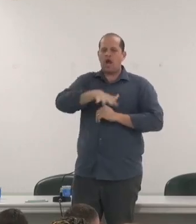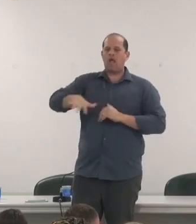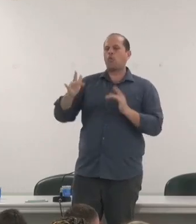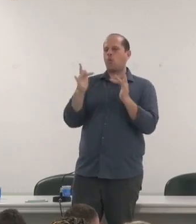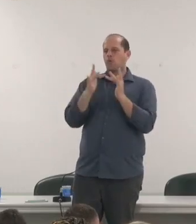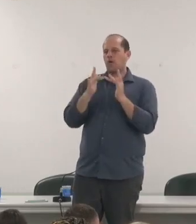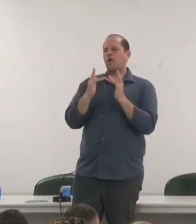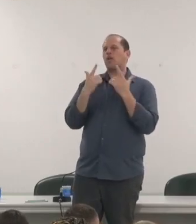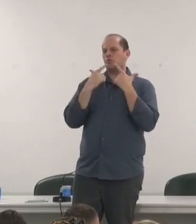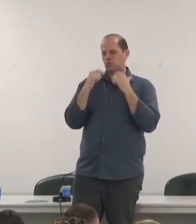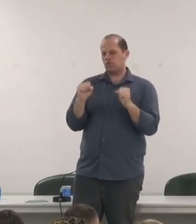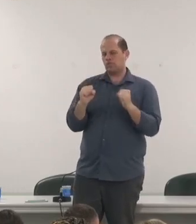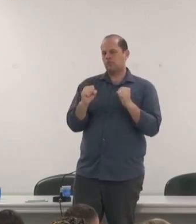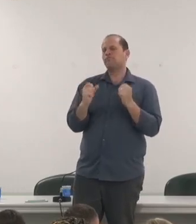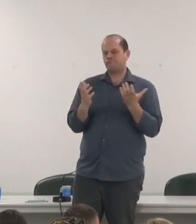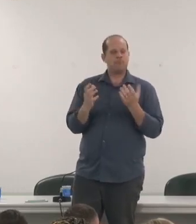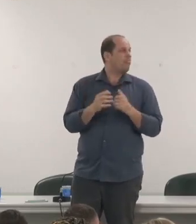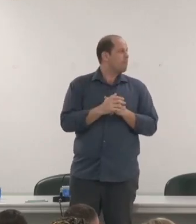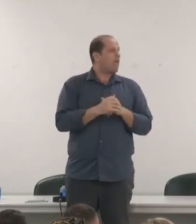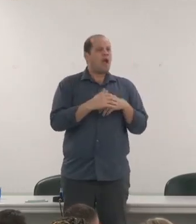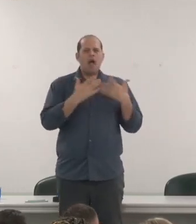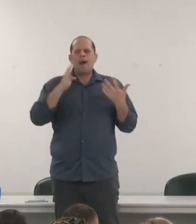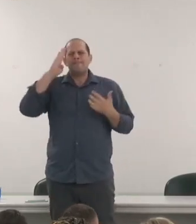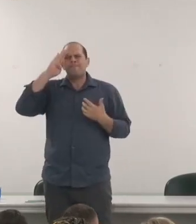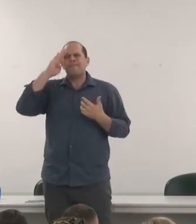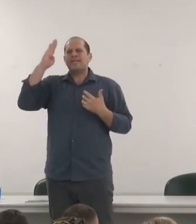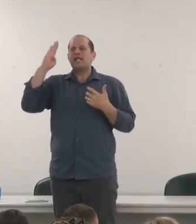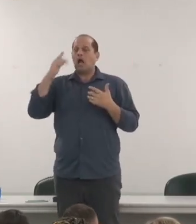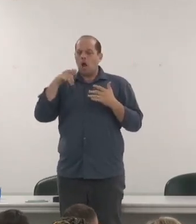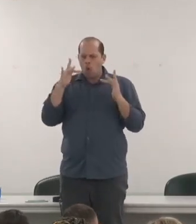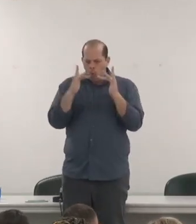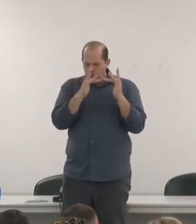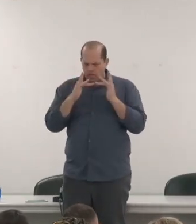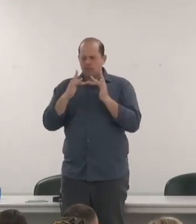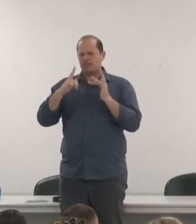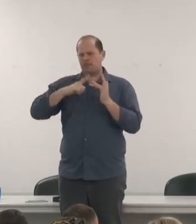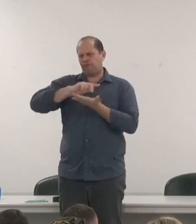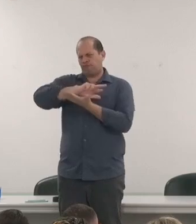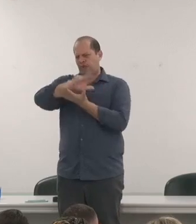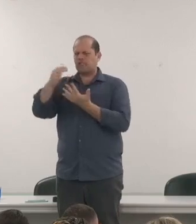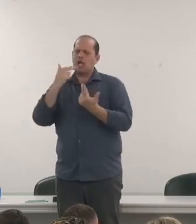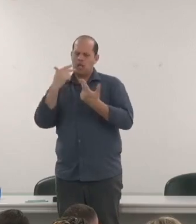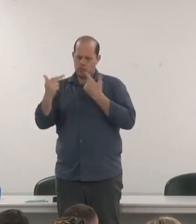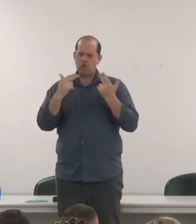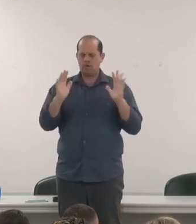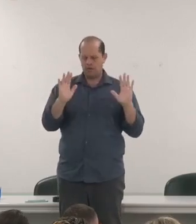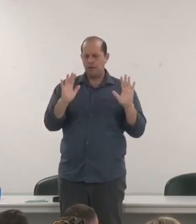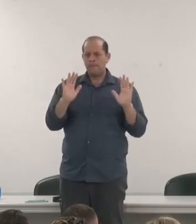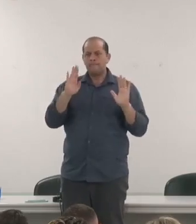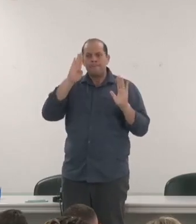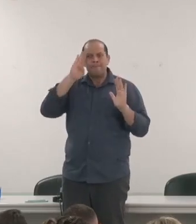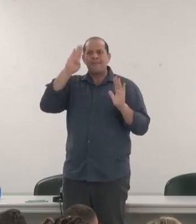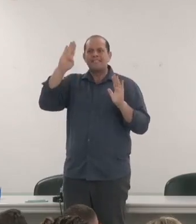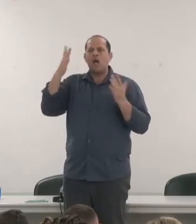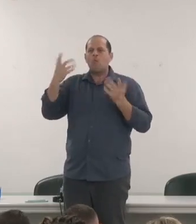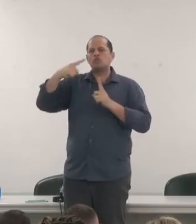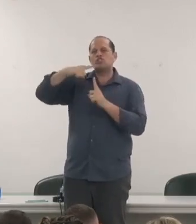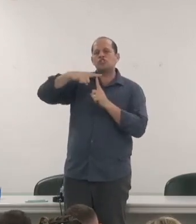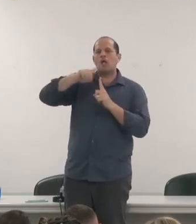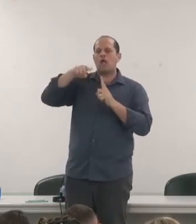eu aprofundei, dei continuidade na minha tese quando estava escrevendo, pesquisando o doutorado. Então, eu levo em